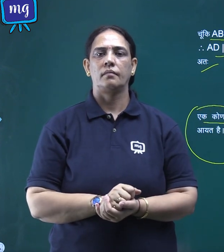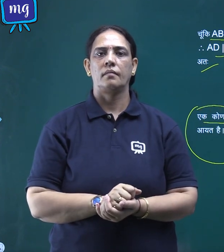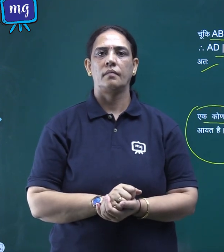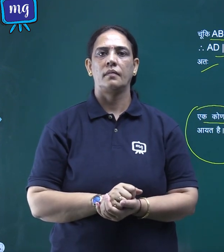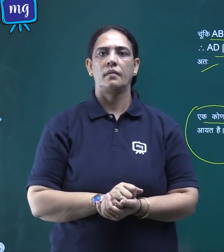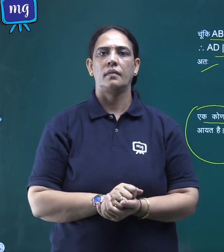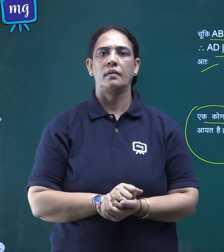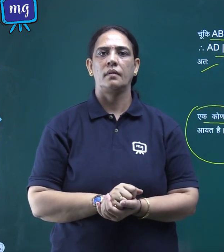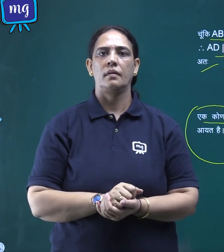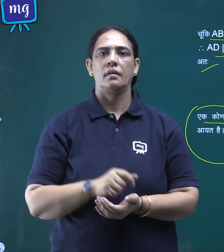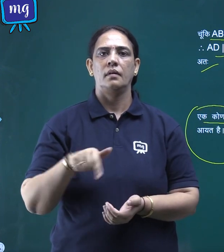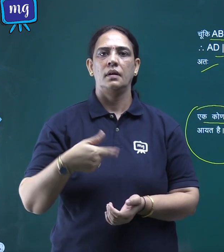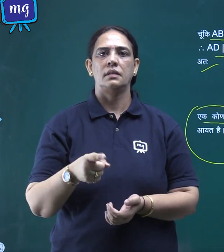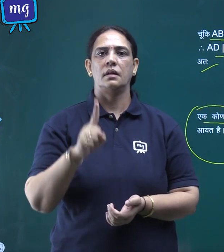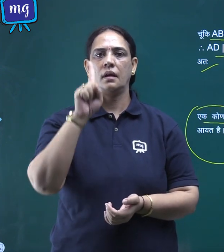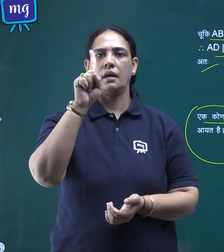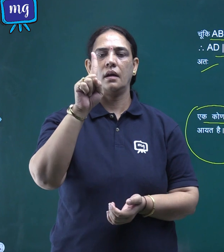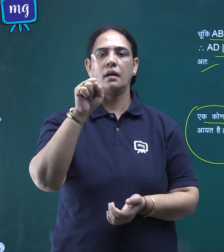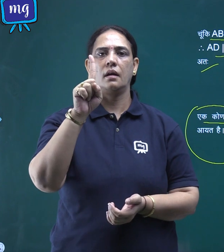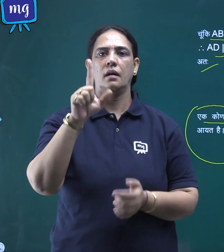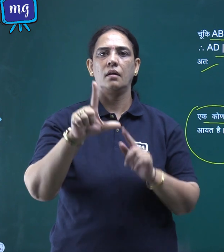अतः एक एक कोण समकोण है,